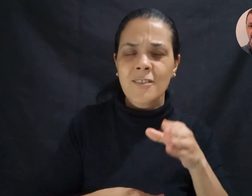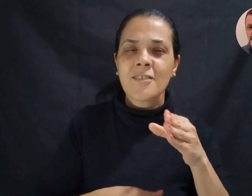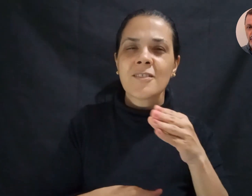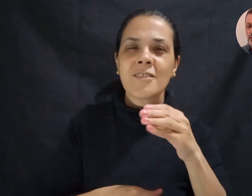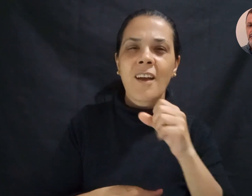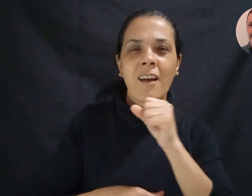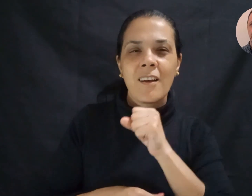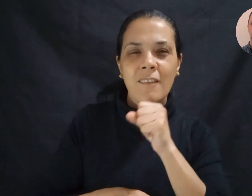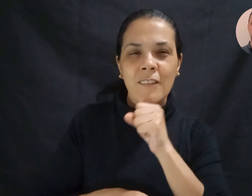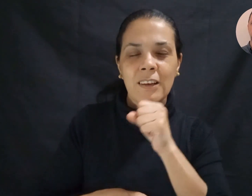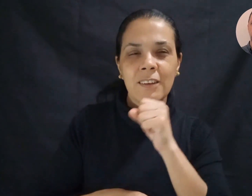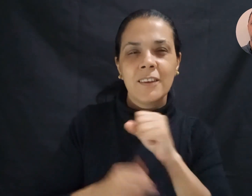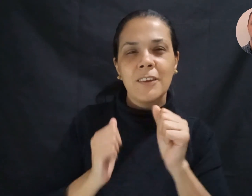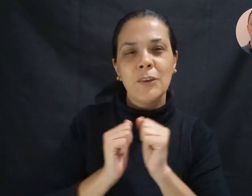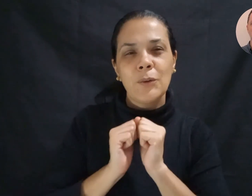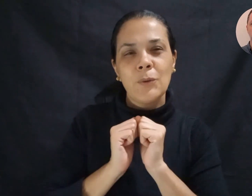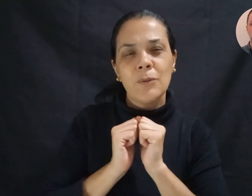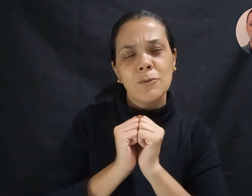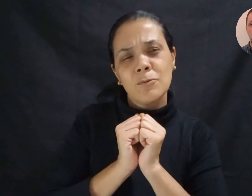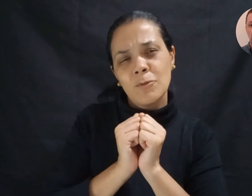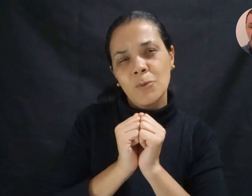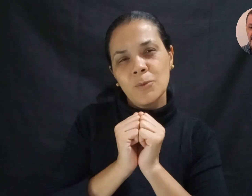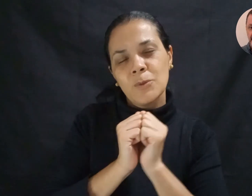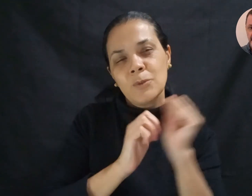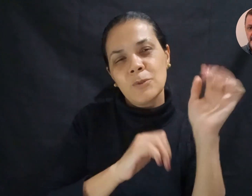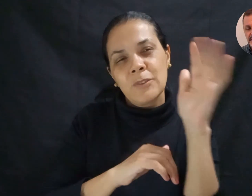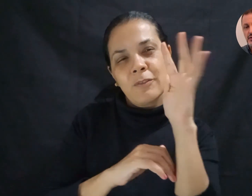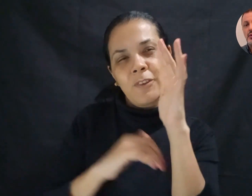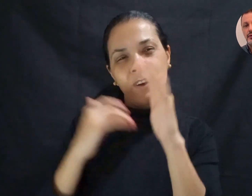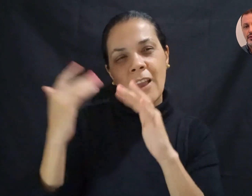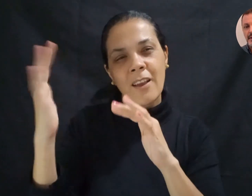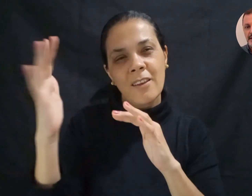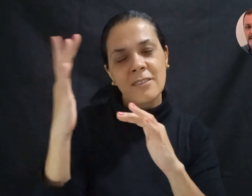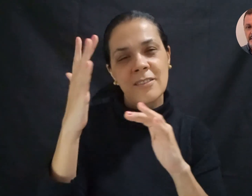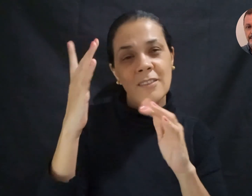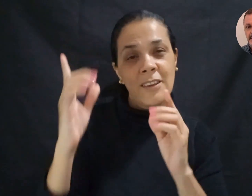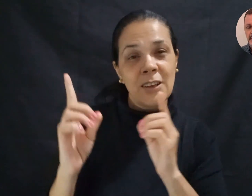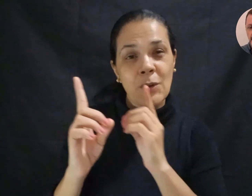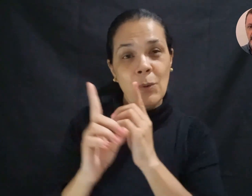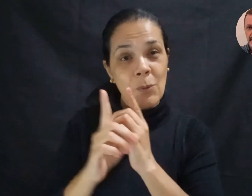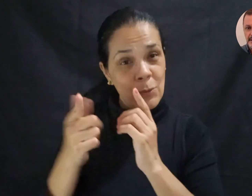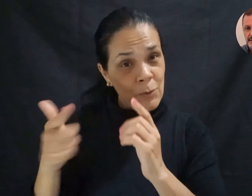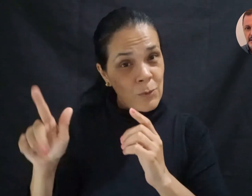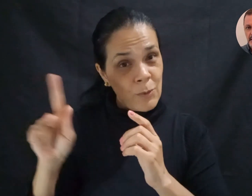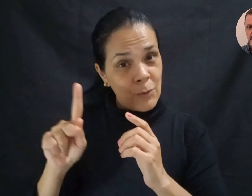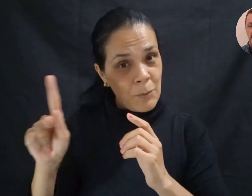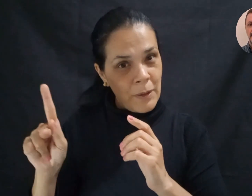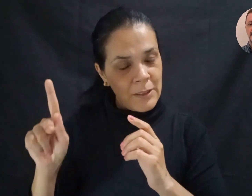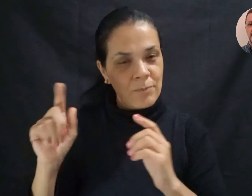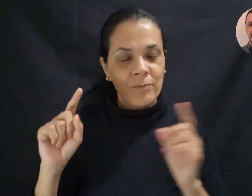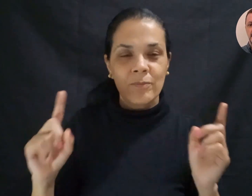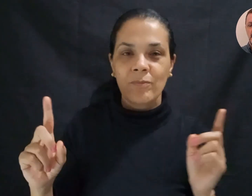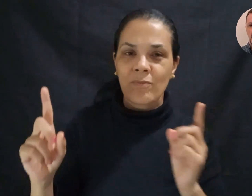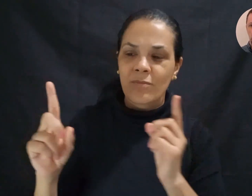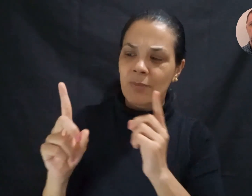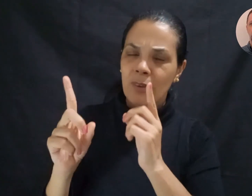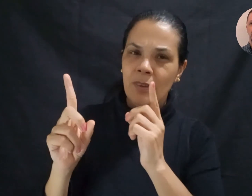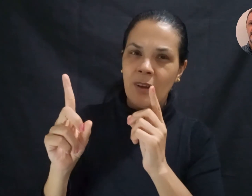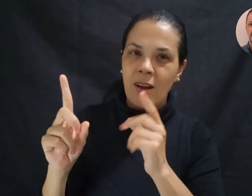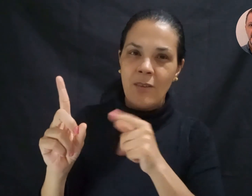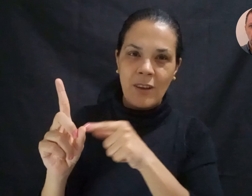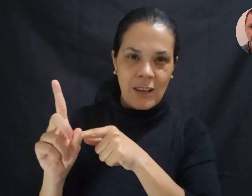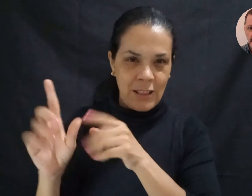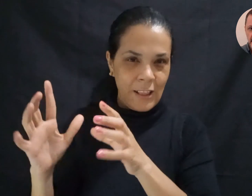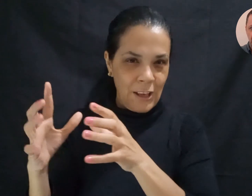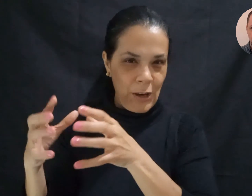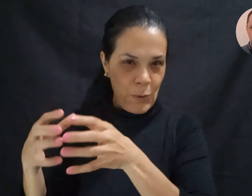floresta junto com os seus discípulos quando encontrou aprendizes de um outro mestre, e um deles logo foi dizendo: "O nosso